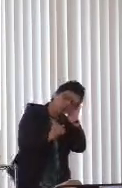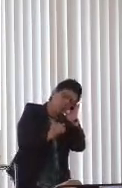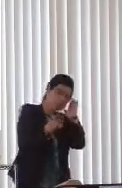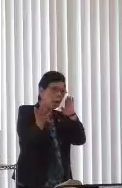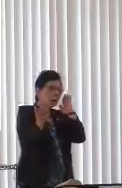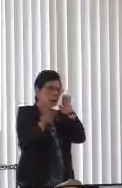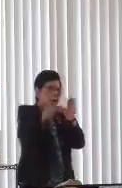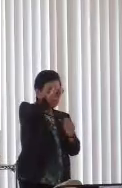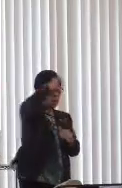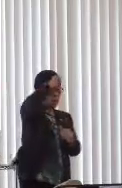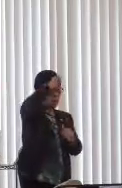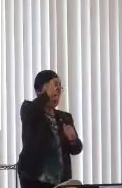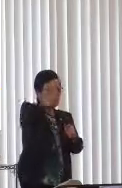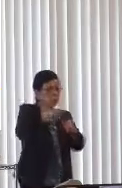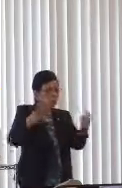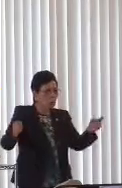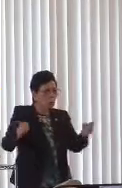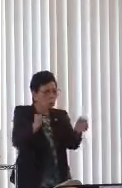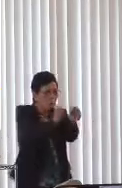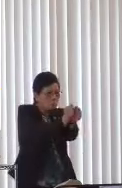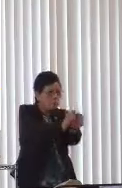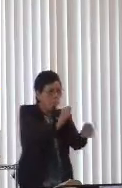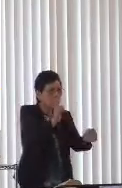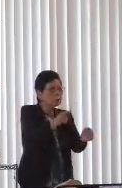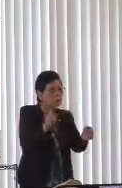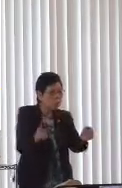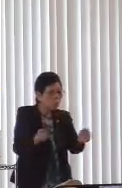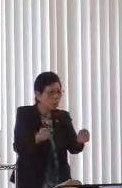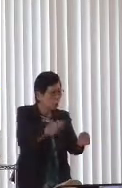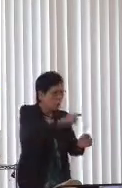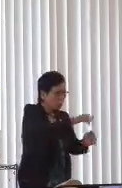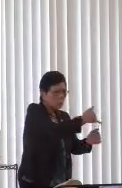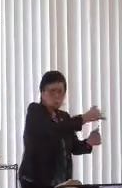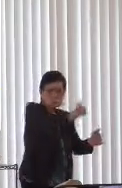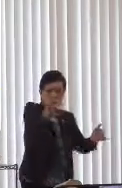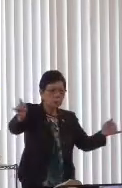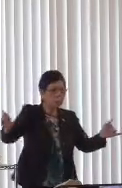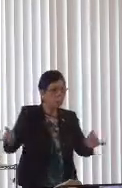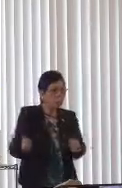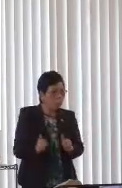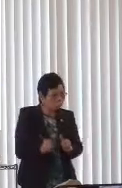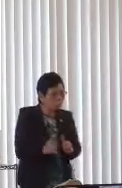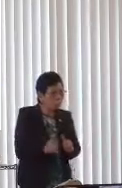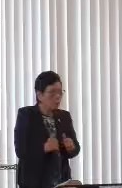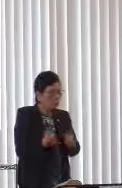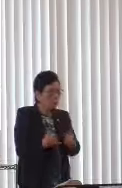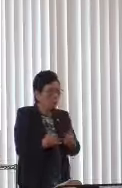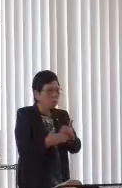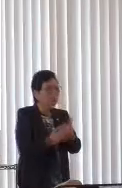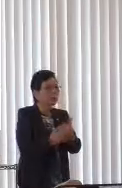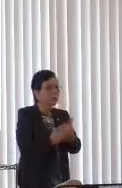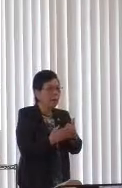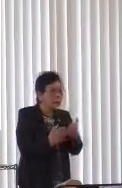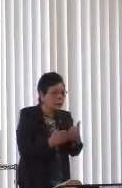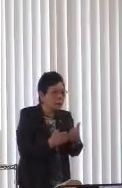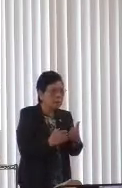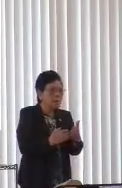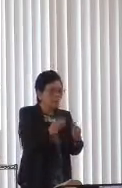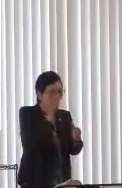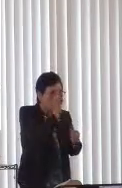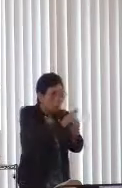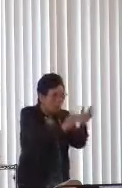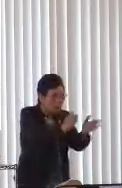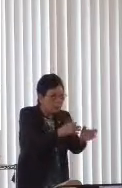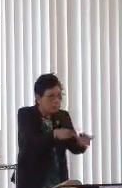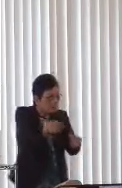病気の人、牢にいる人、そういう人たちを助けたり、お見舞いをし